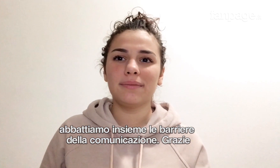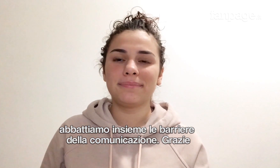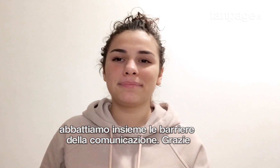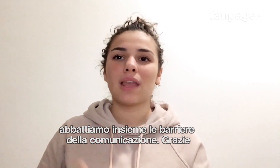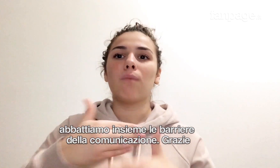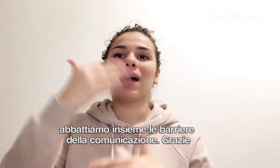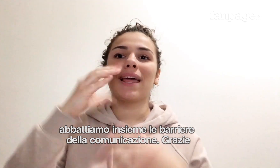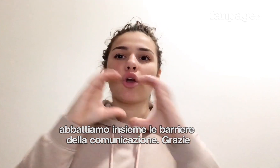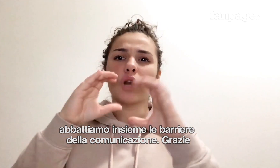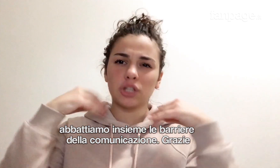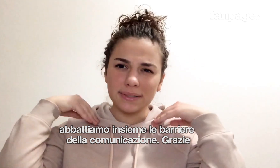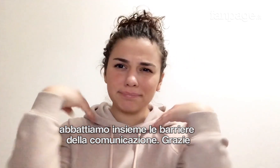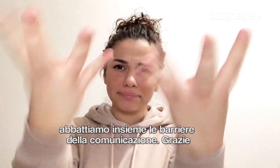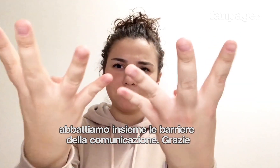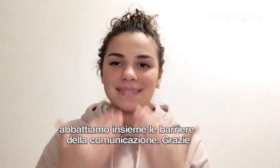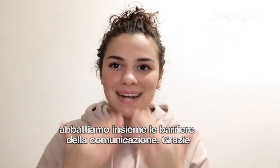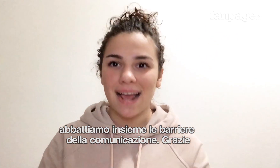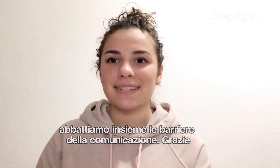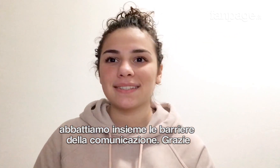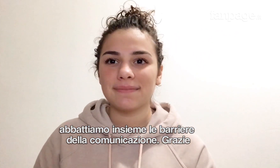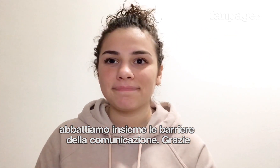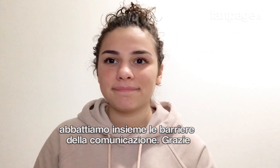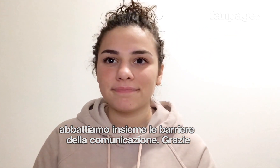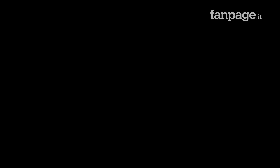le barriere della comunicazione. Grazie.